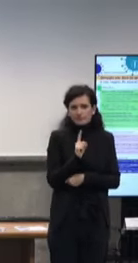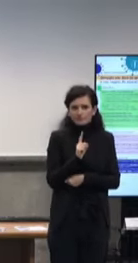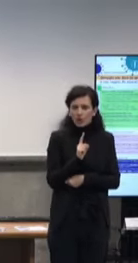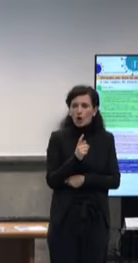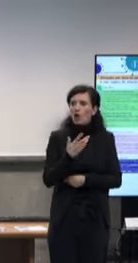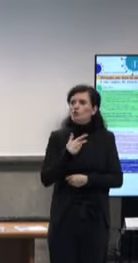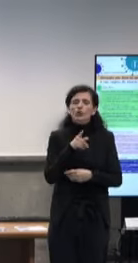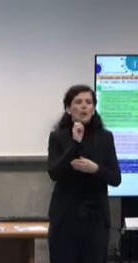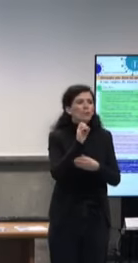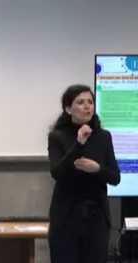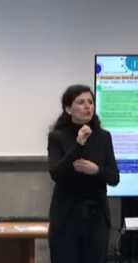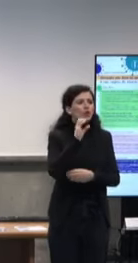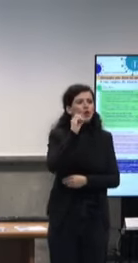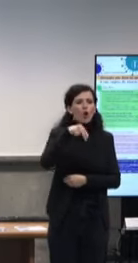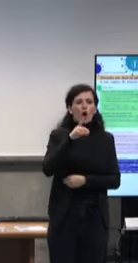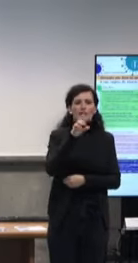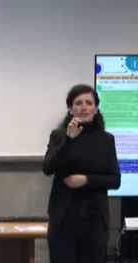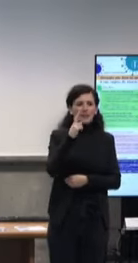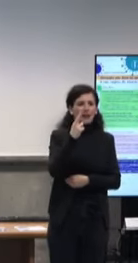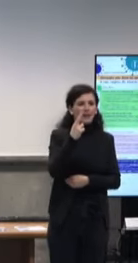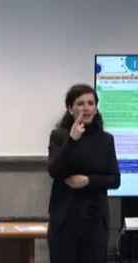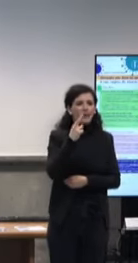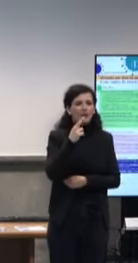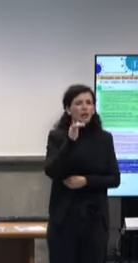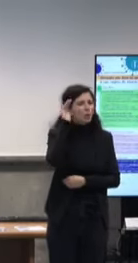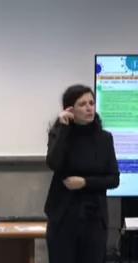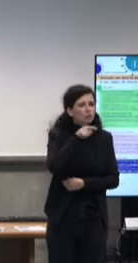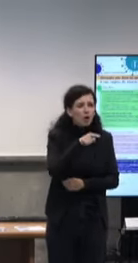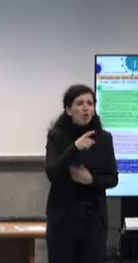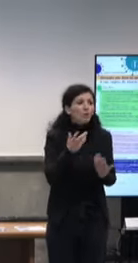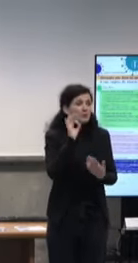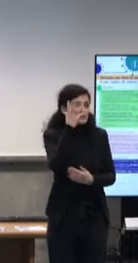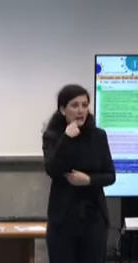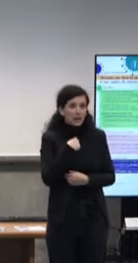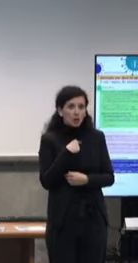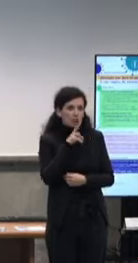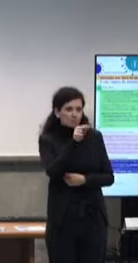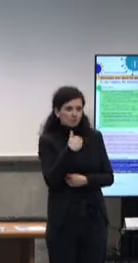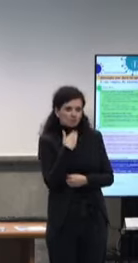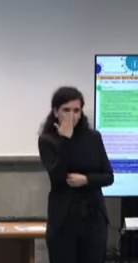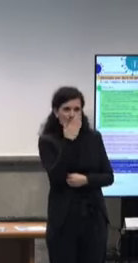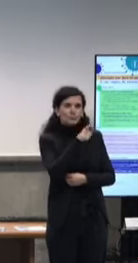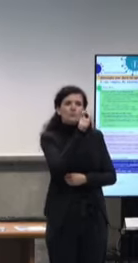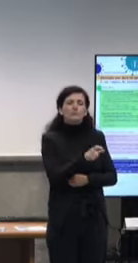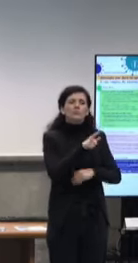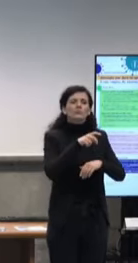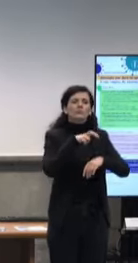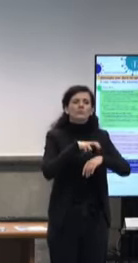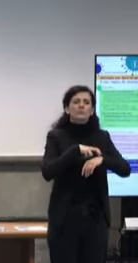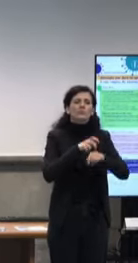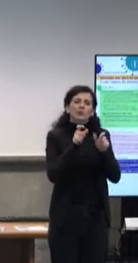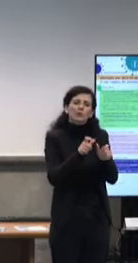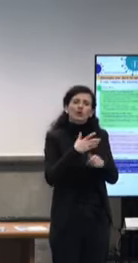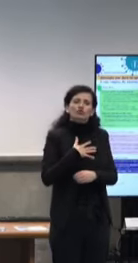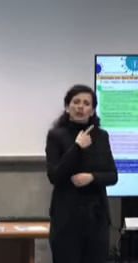professor onder nell'uditorio eventualmente se dovessi dire delle imprecisioni lui da geriatra sicuramente la